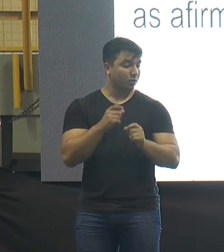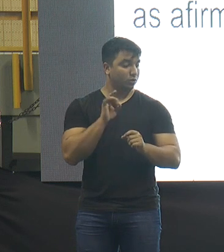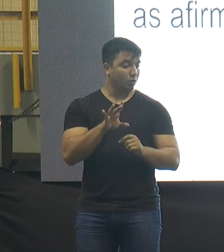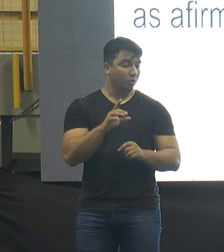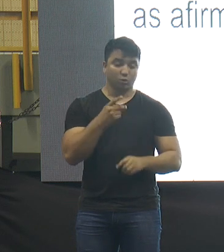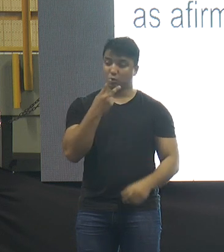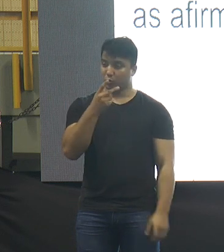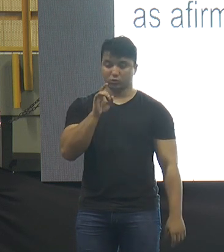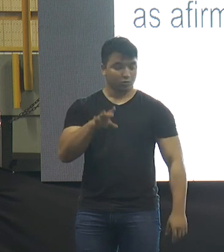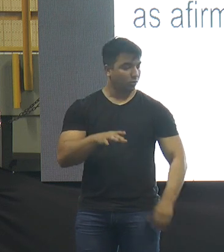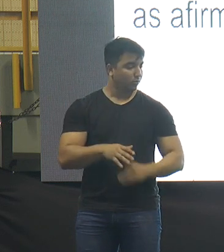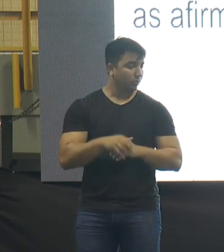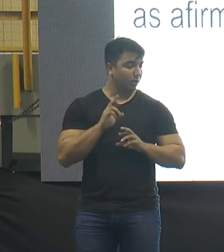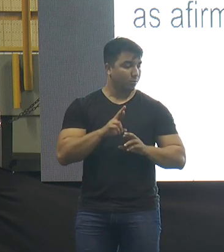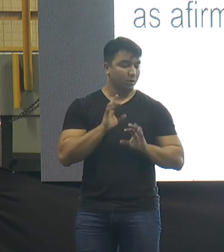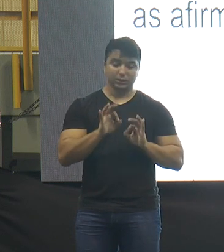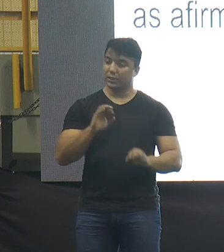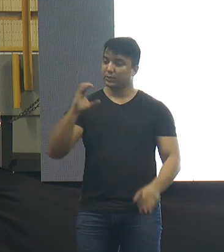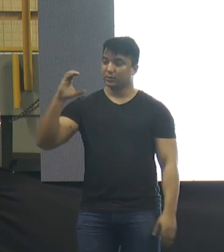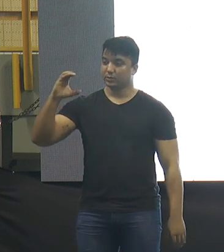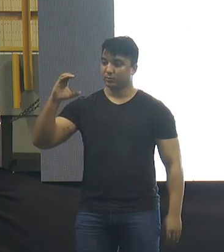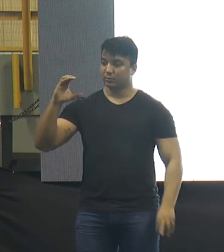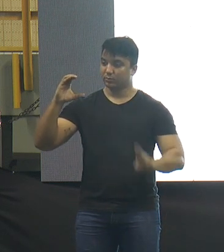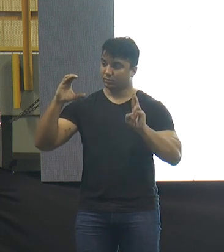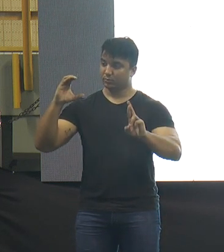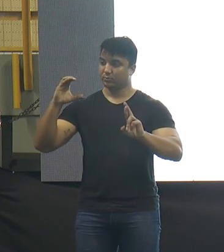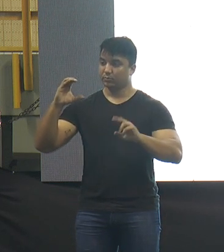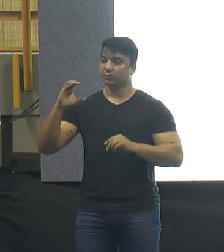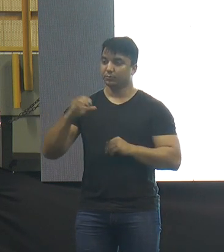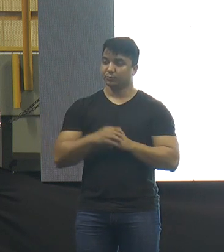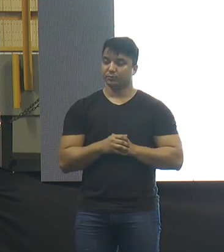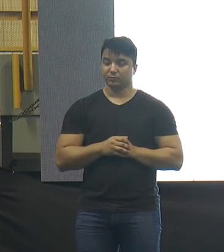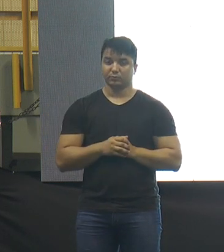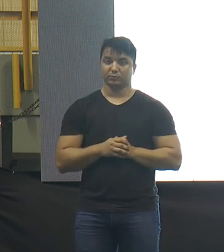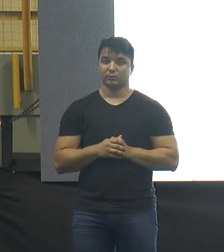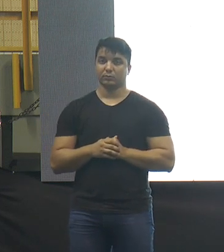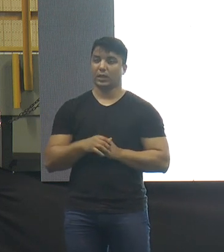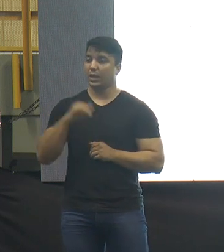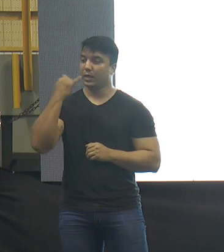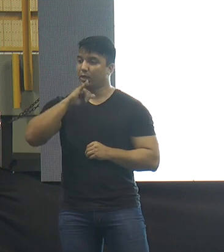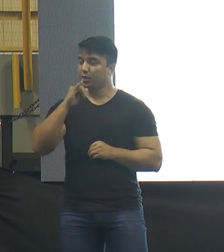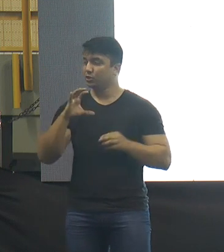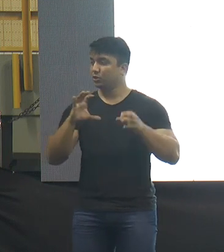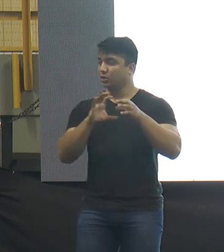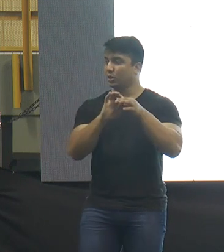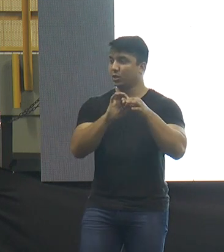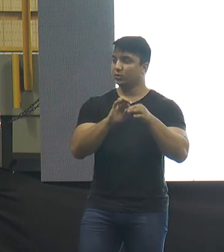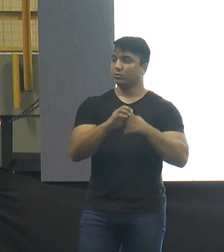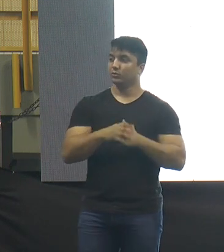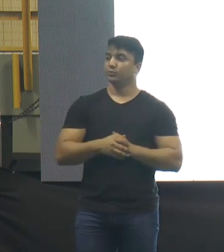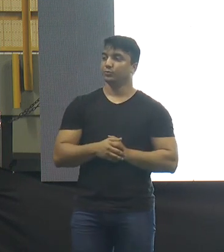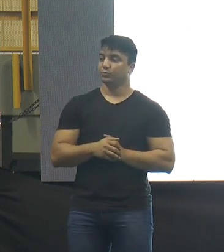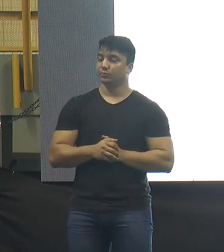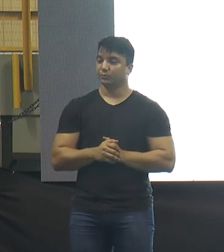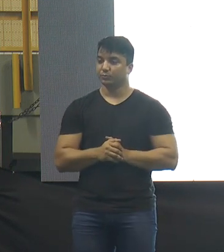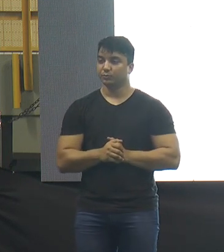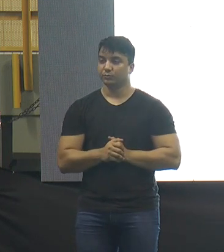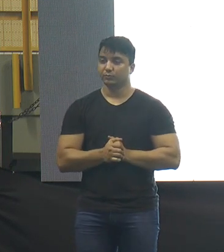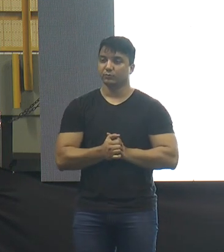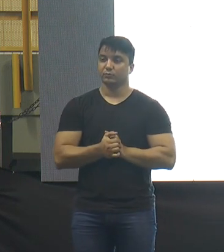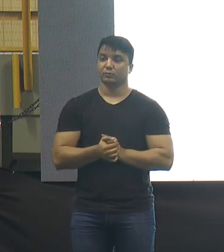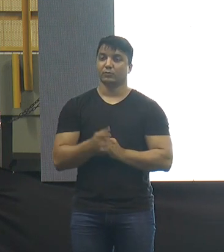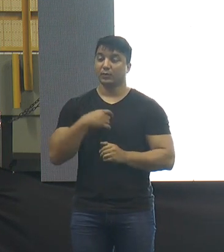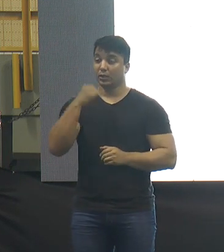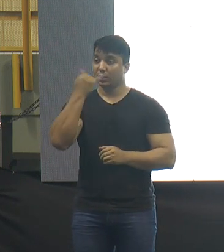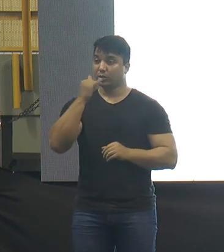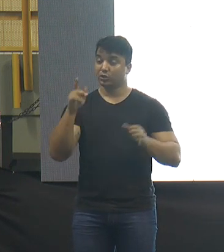2. Olhando para os itens, item C. Ó, energia de ligação. Passando agora para o próximo, porque senão não vai dar tempo a gente ver tudo.